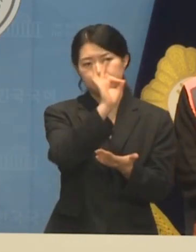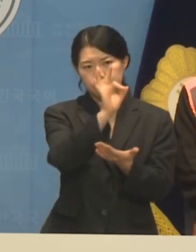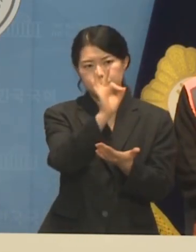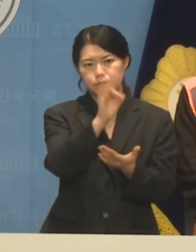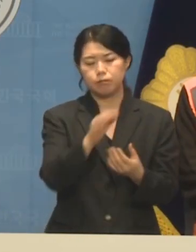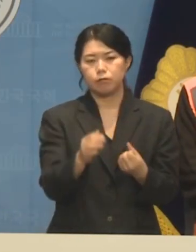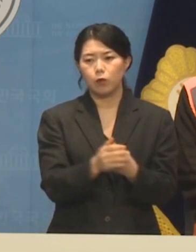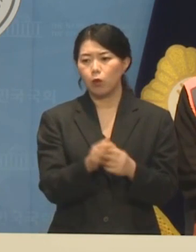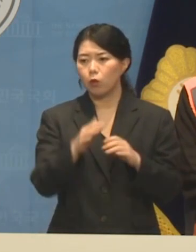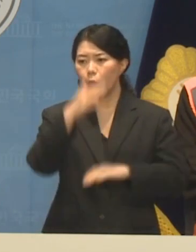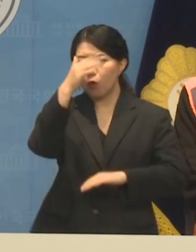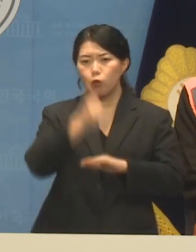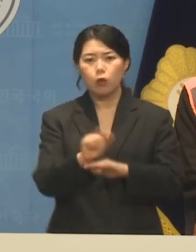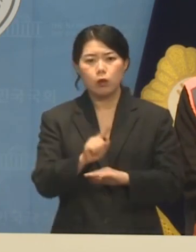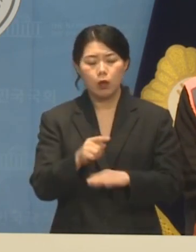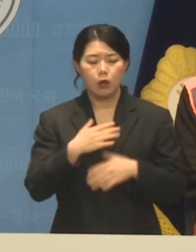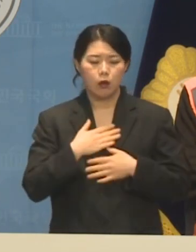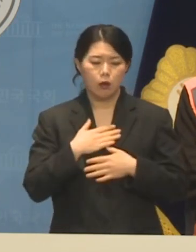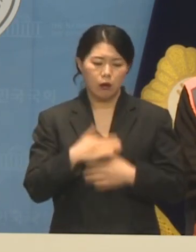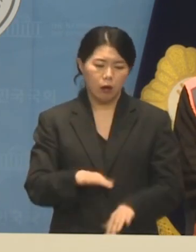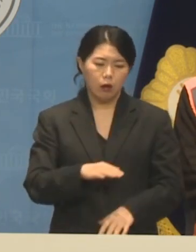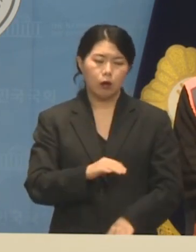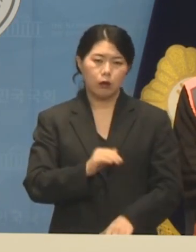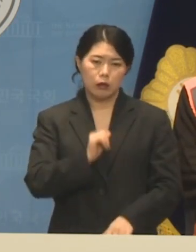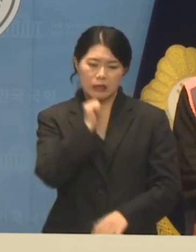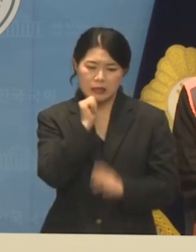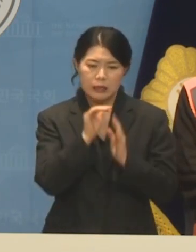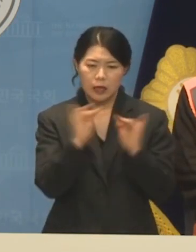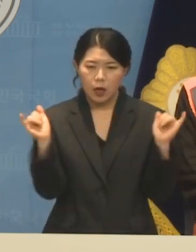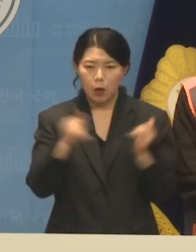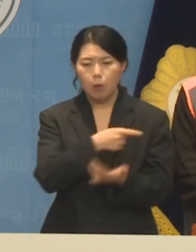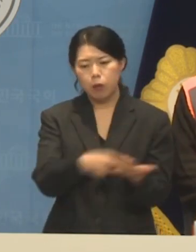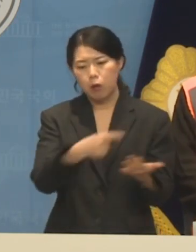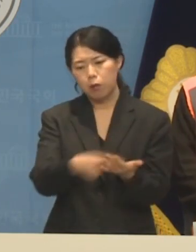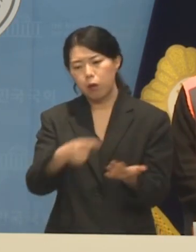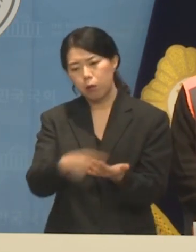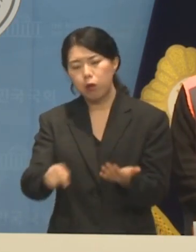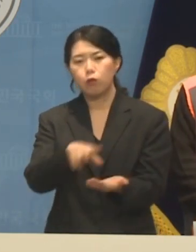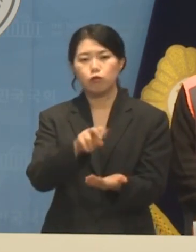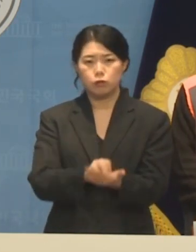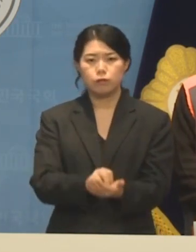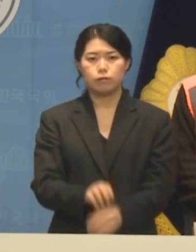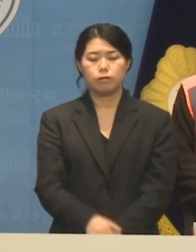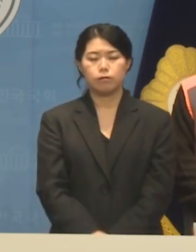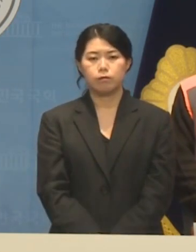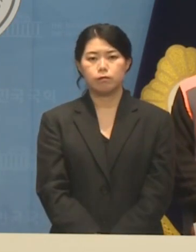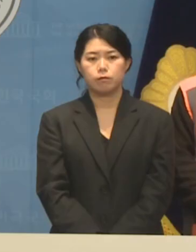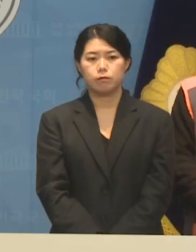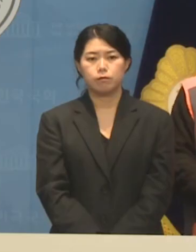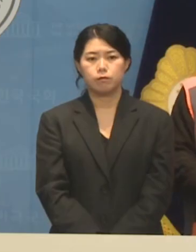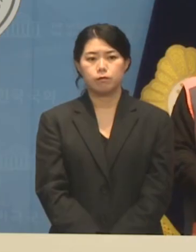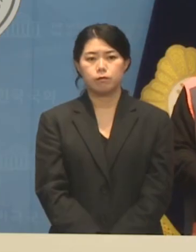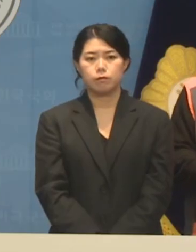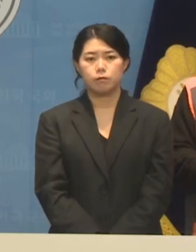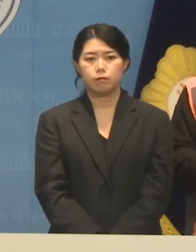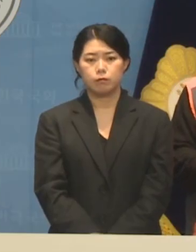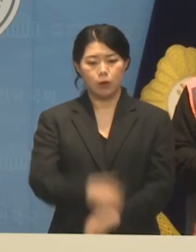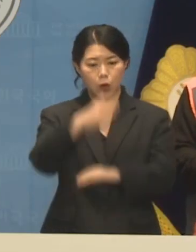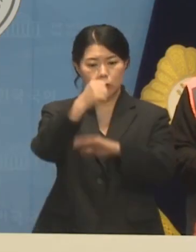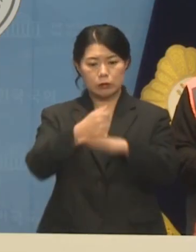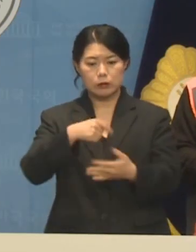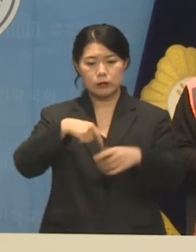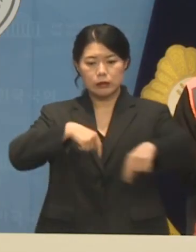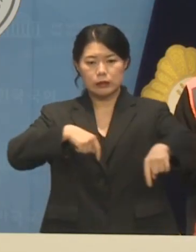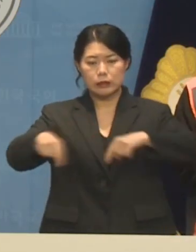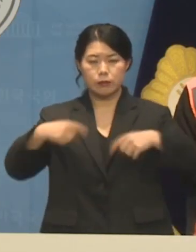결국 힘없는 약자에게 그 피해가 또 돌아갈 수밖에 없는 더 큰 문제를 안고 있는 것입니다. 결국은